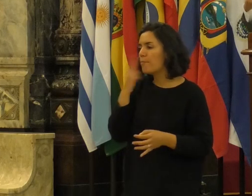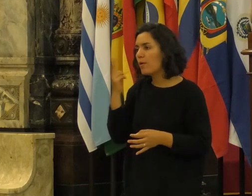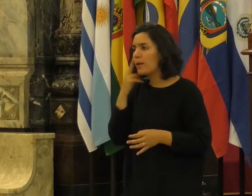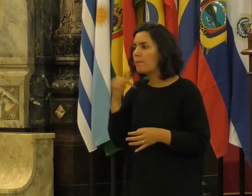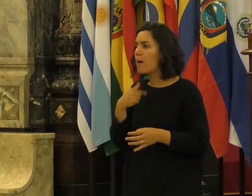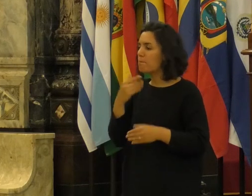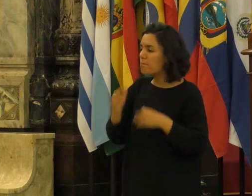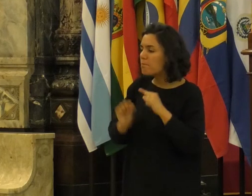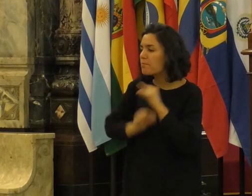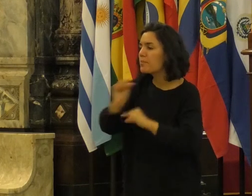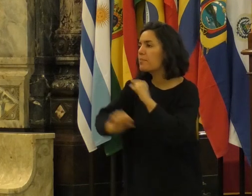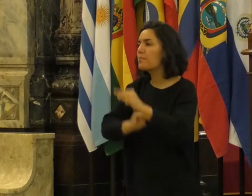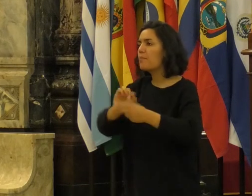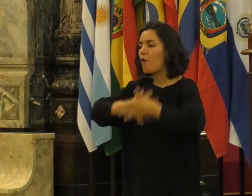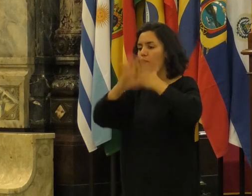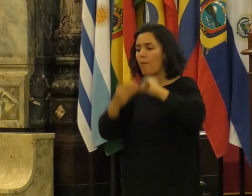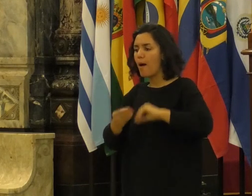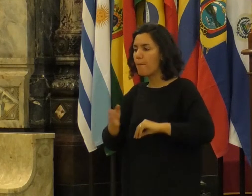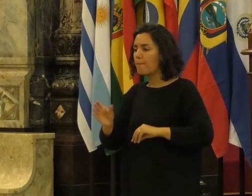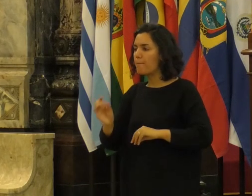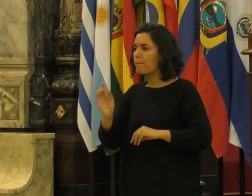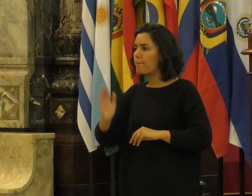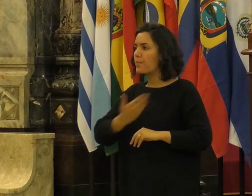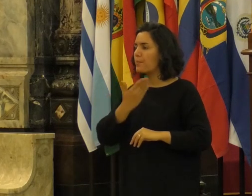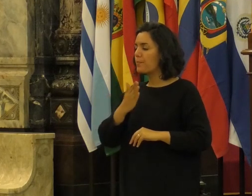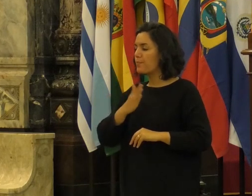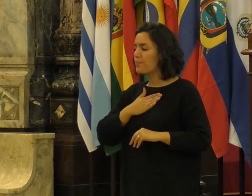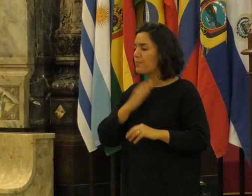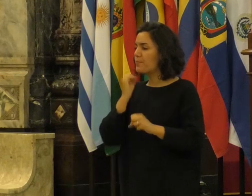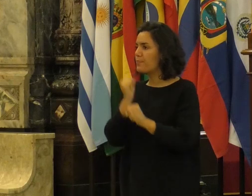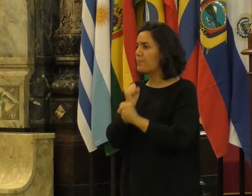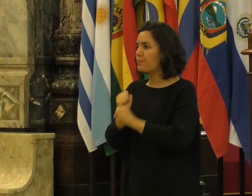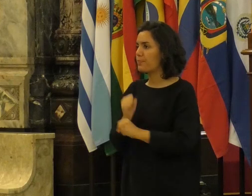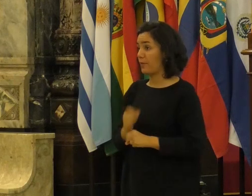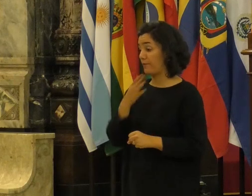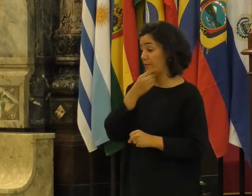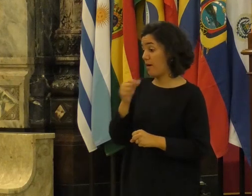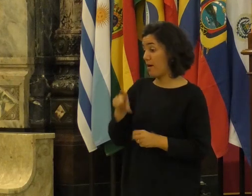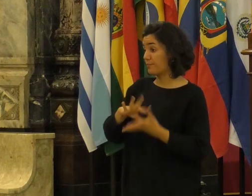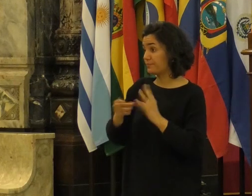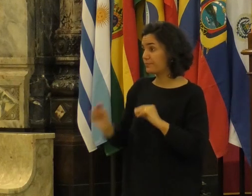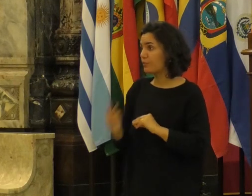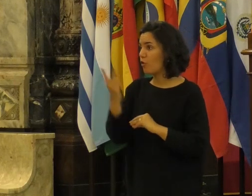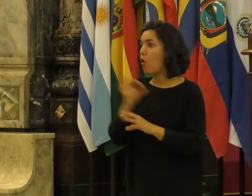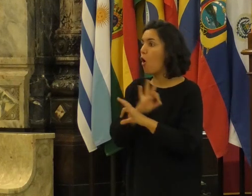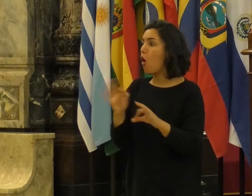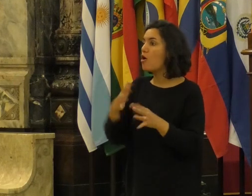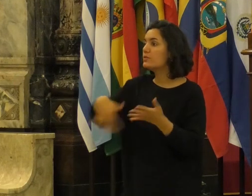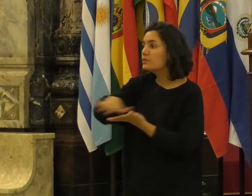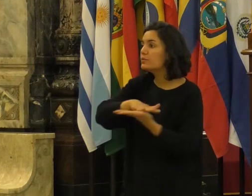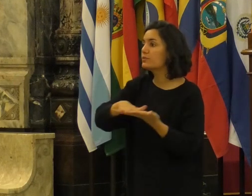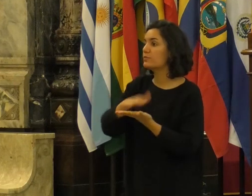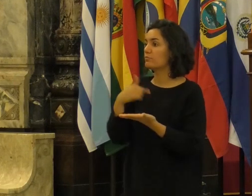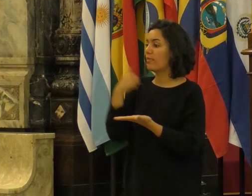empezamos a generar determinados estilos de trabajo que facilitan este, o la circunstancia en la que estamos